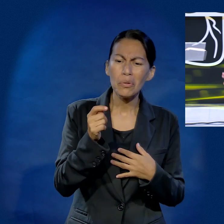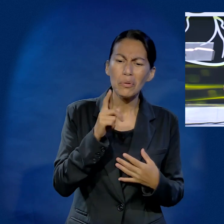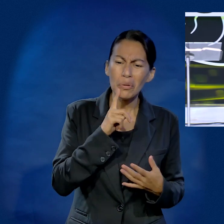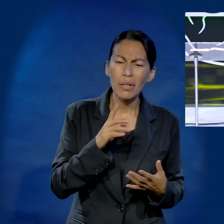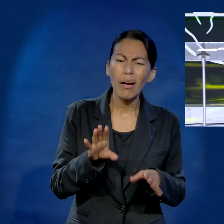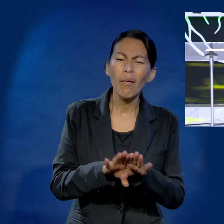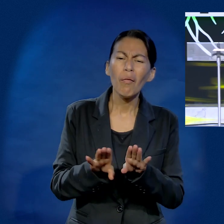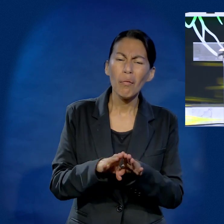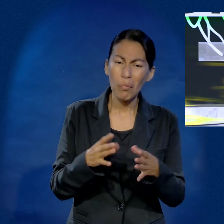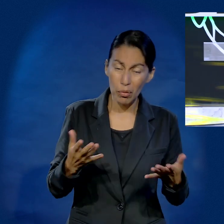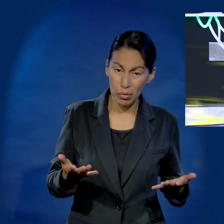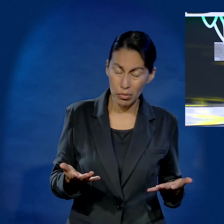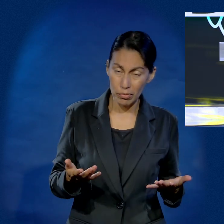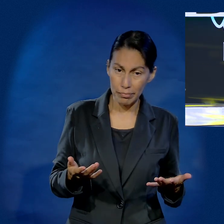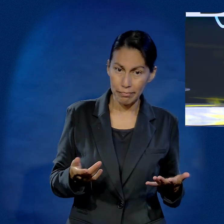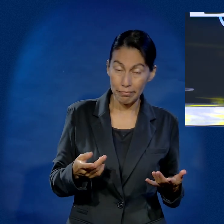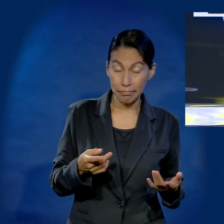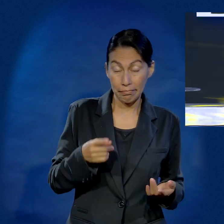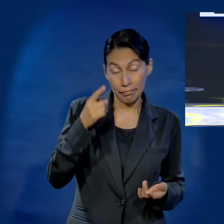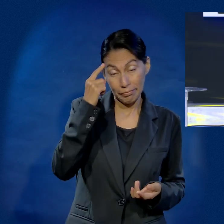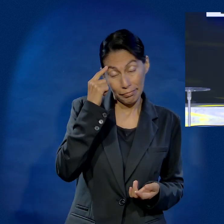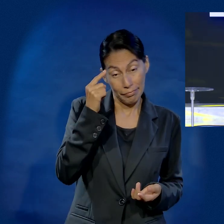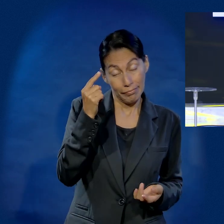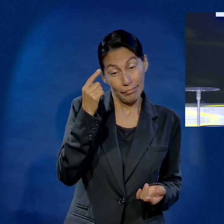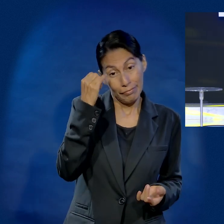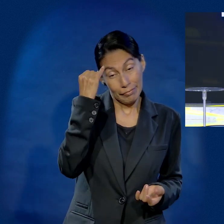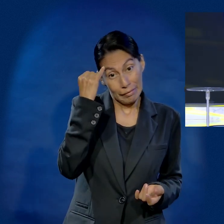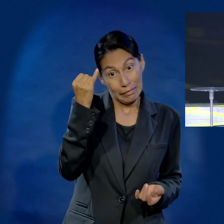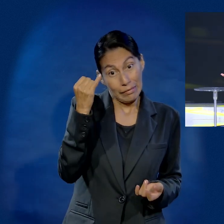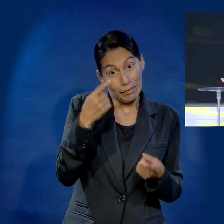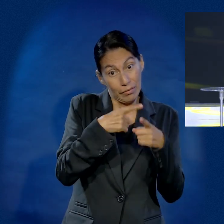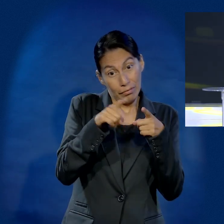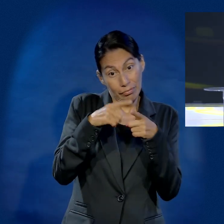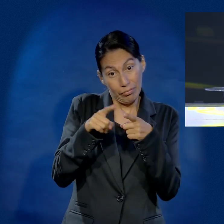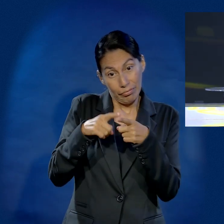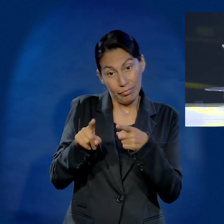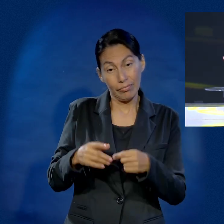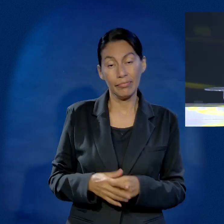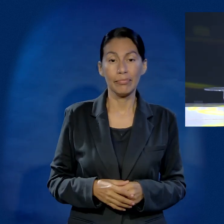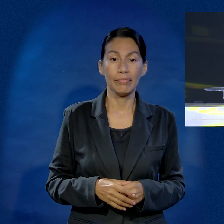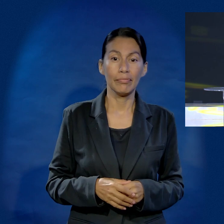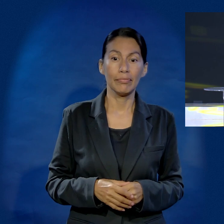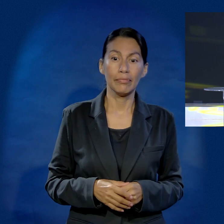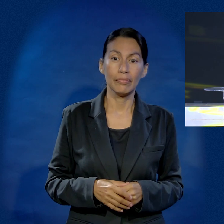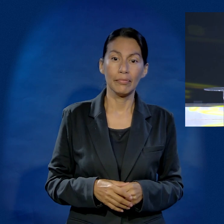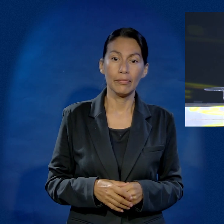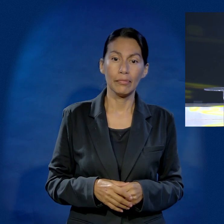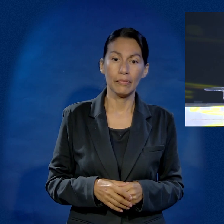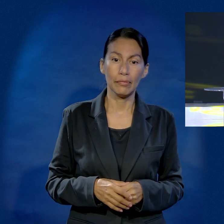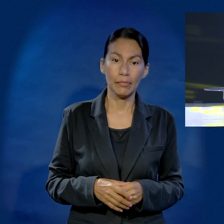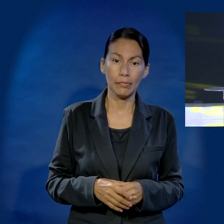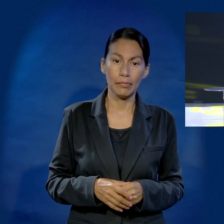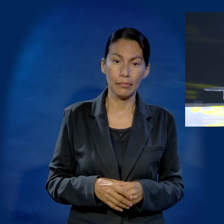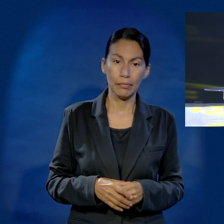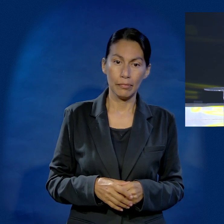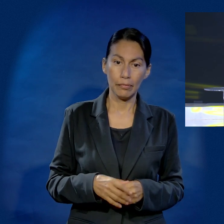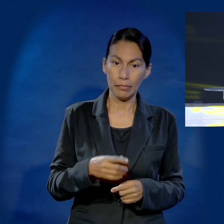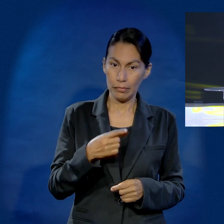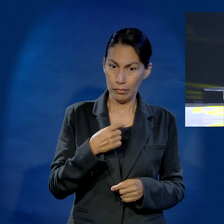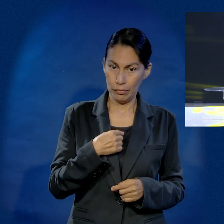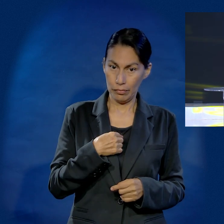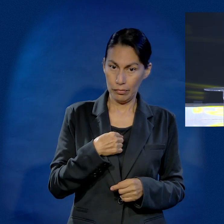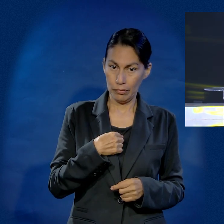opiniones puede haber muchas. Y los tiempos, pues se supone, son más modernos y más libres. Lo que yo te puedo